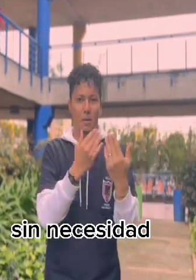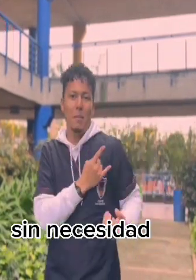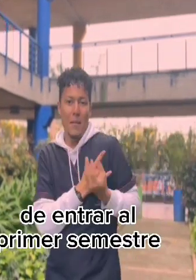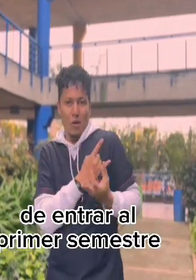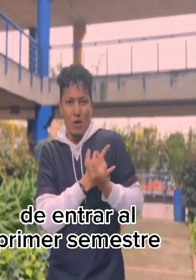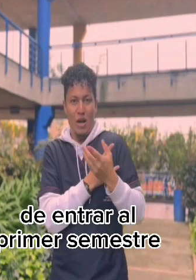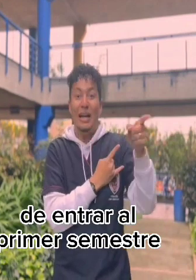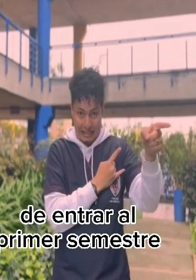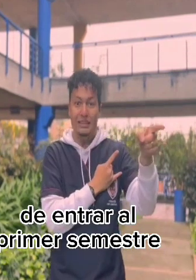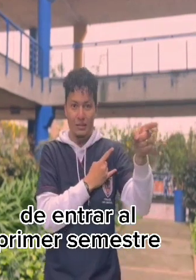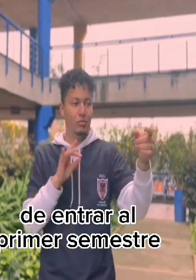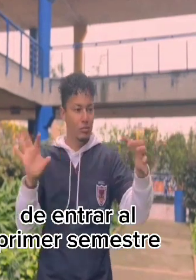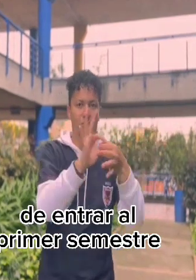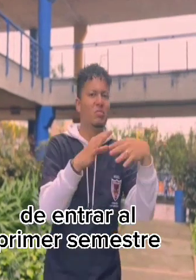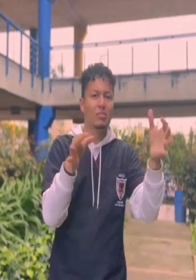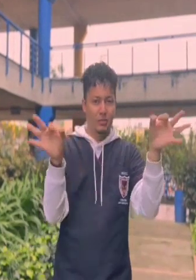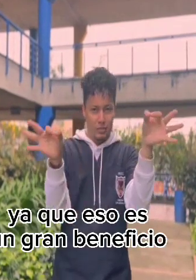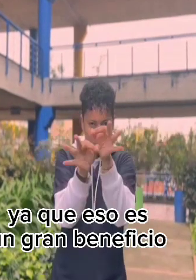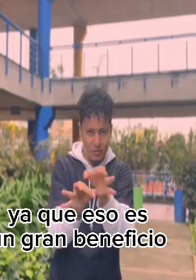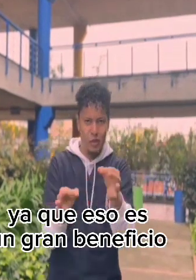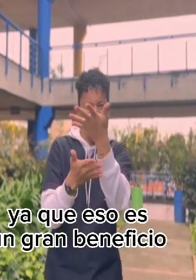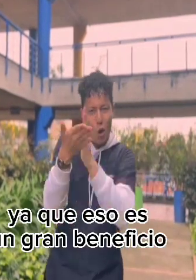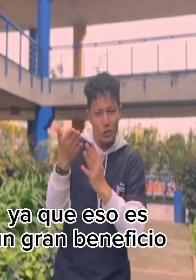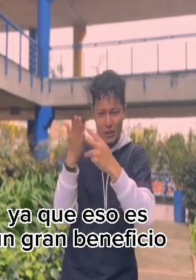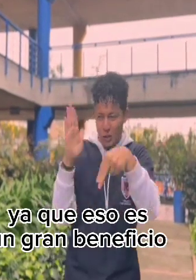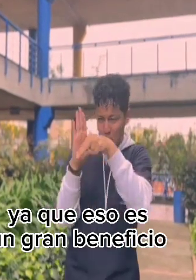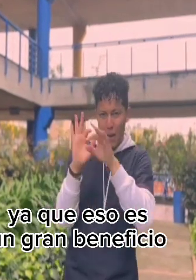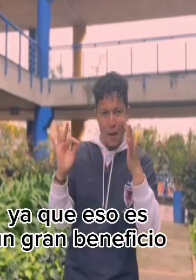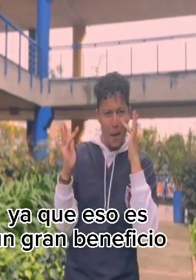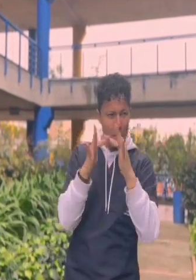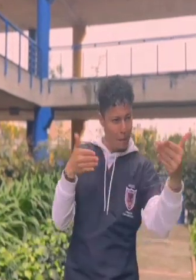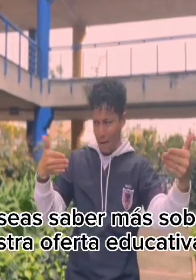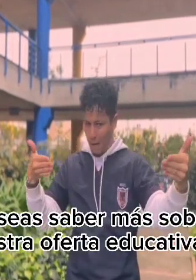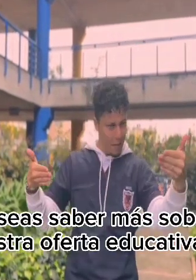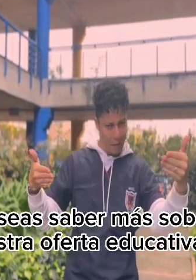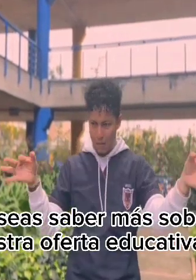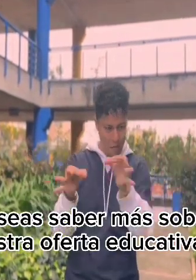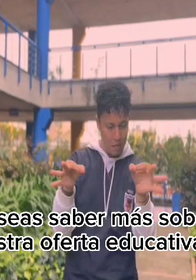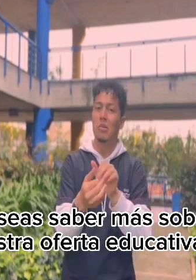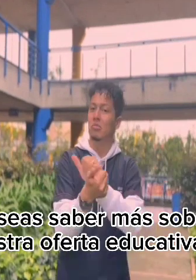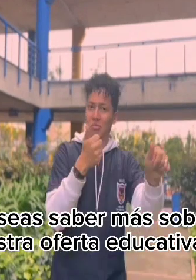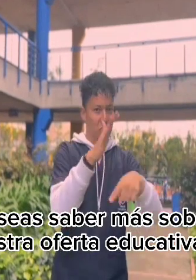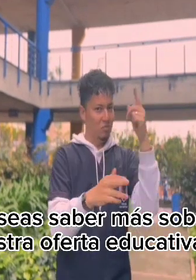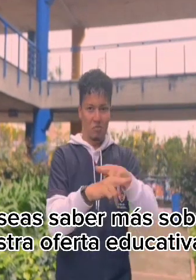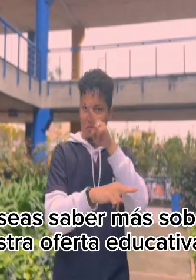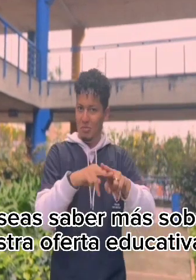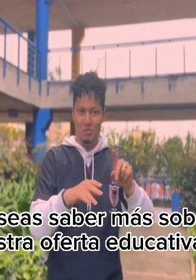de entrar al primer semestre, ya que esto es un gran beneficio. Si deseas saber más sobre nuestra oferta